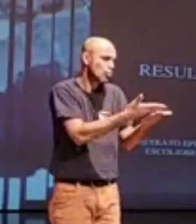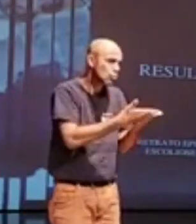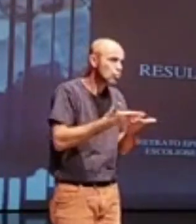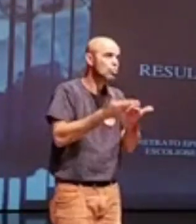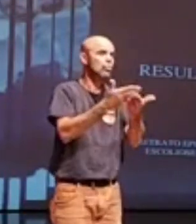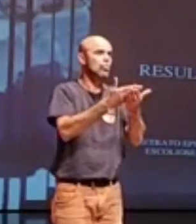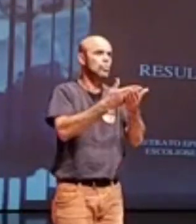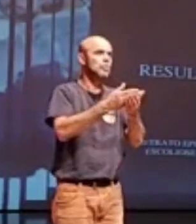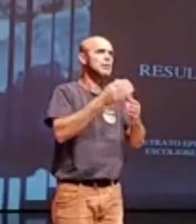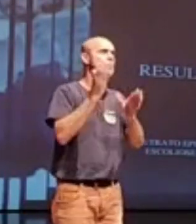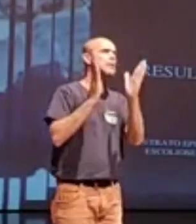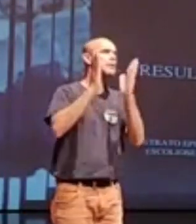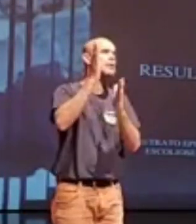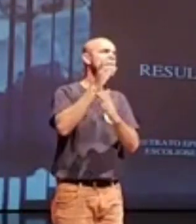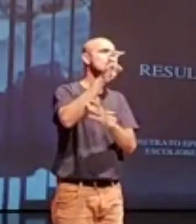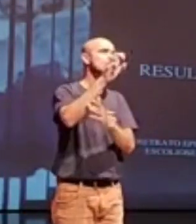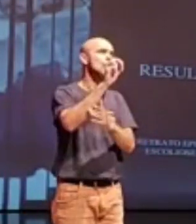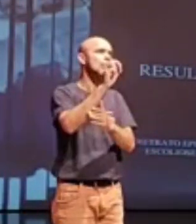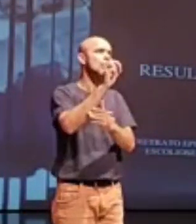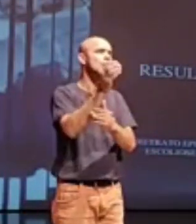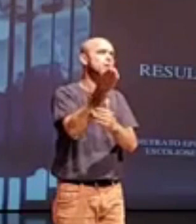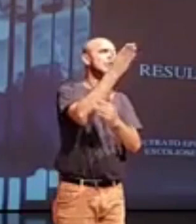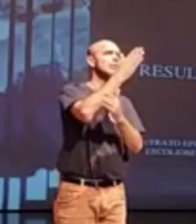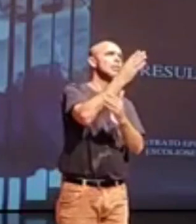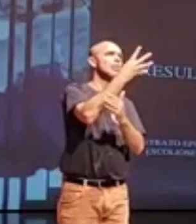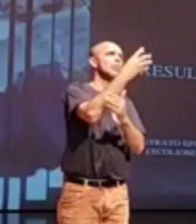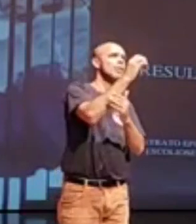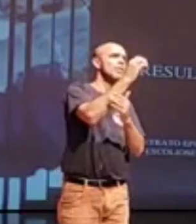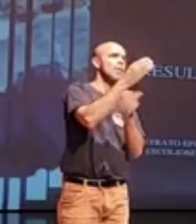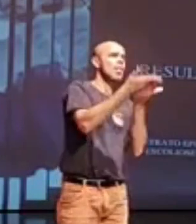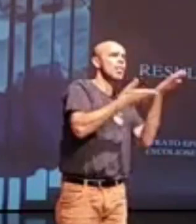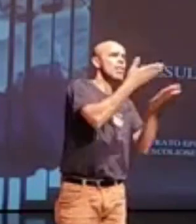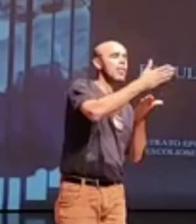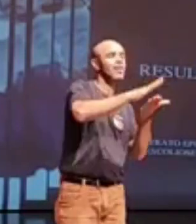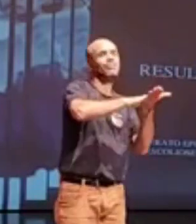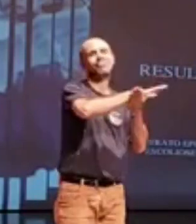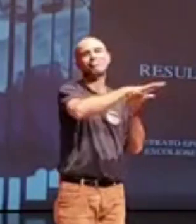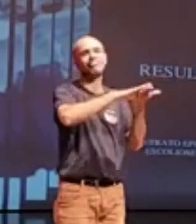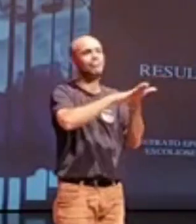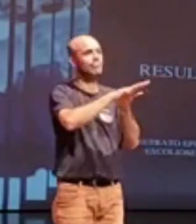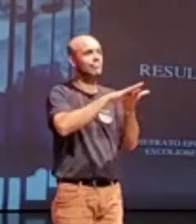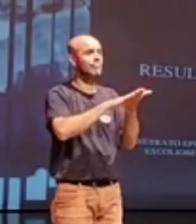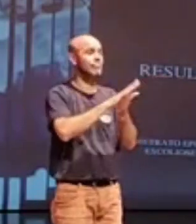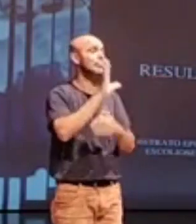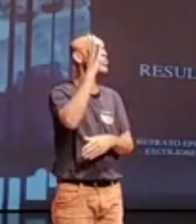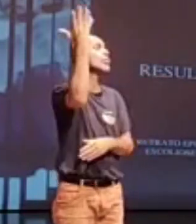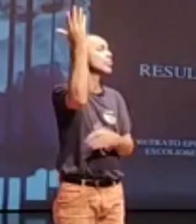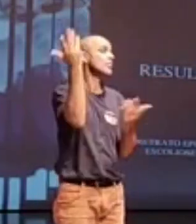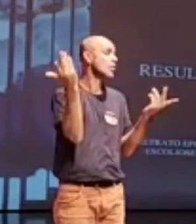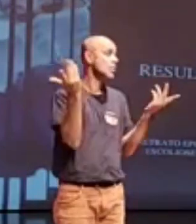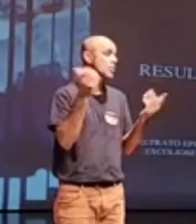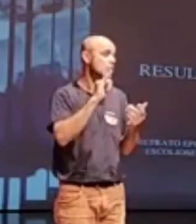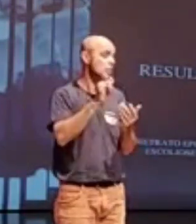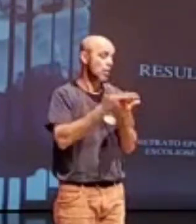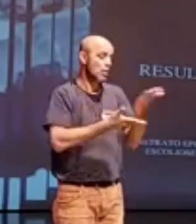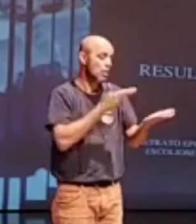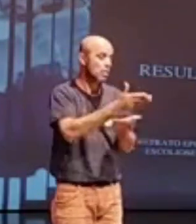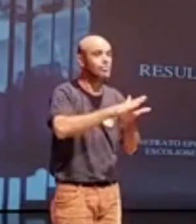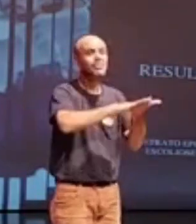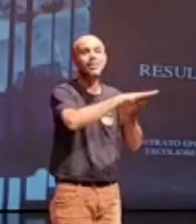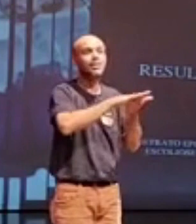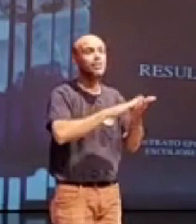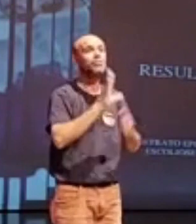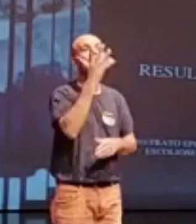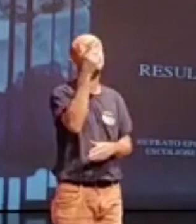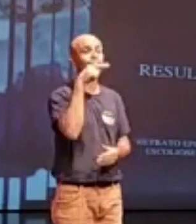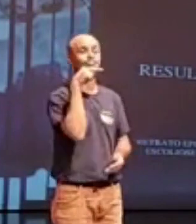trabalhos da década de 50, 40, quando não se tratava. E a gente já sabe o que acontece nos pacientes não tratados.